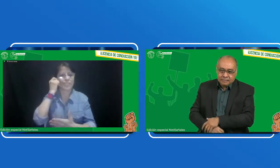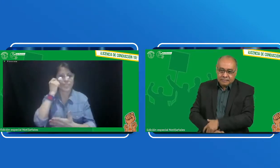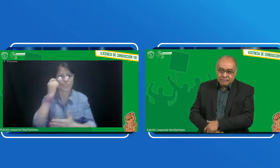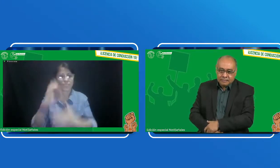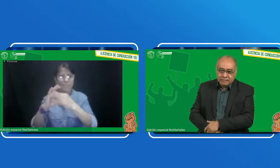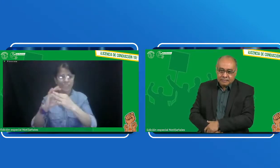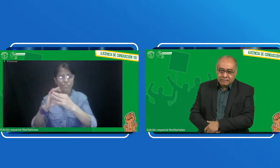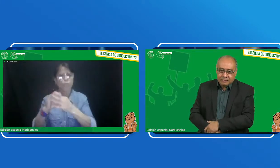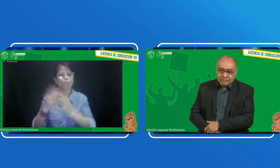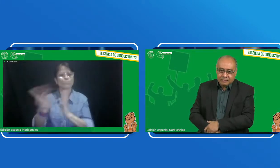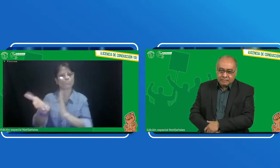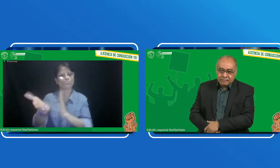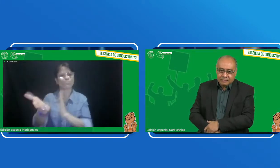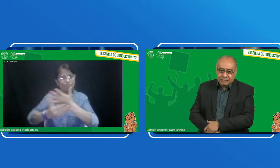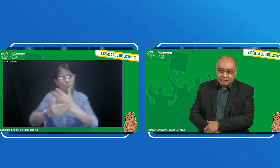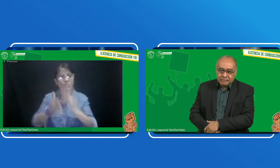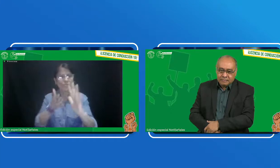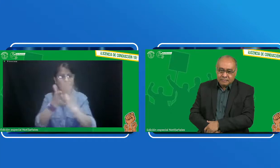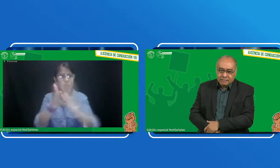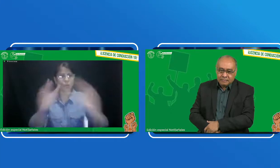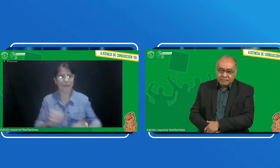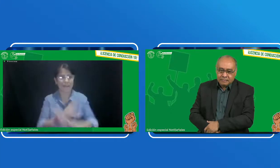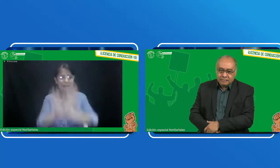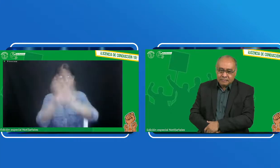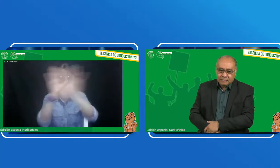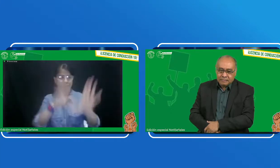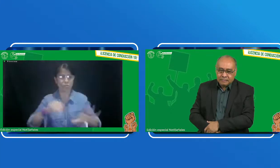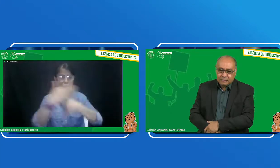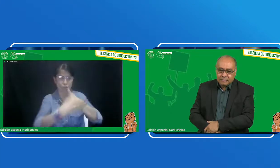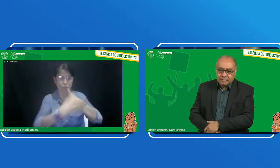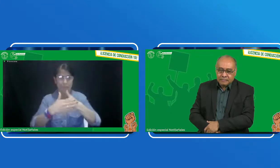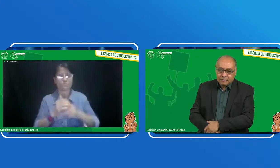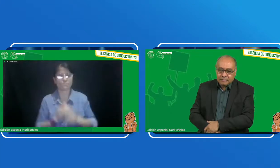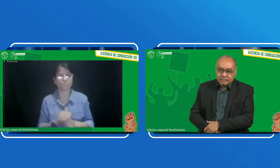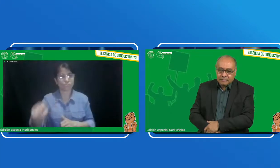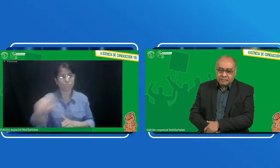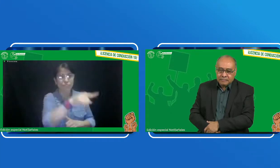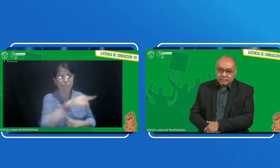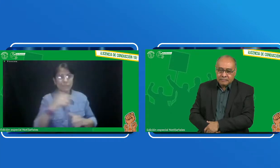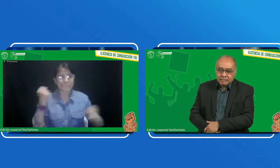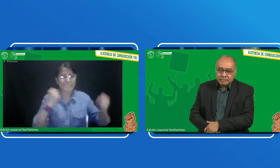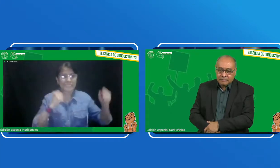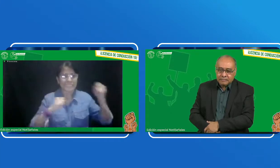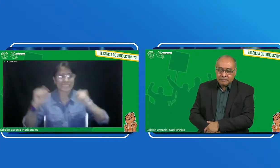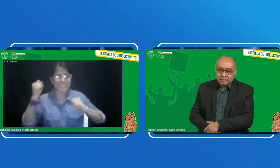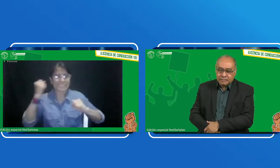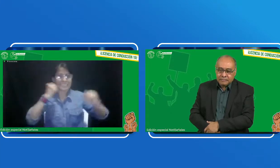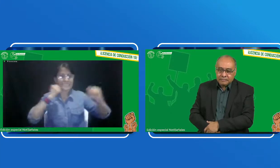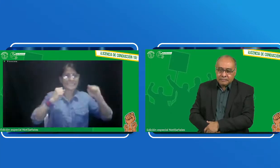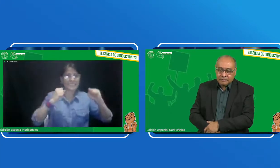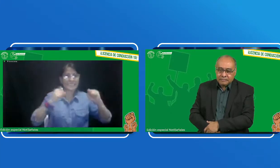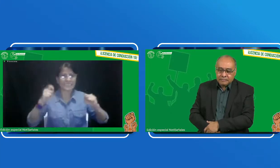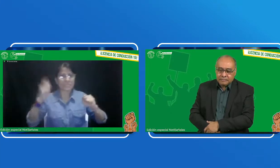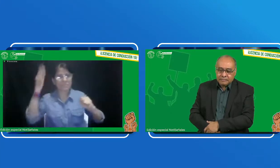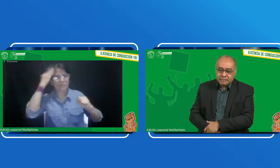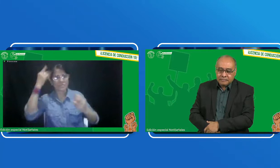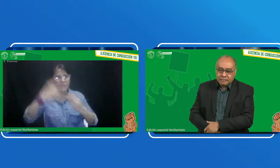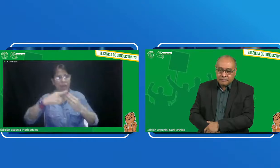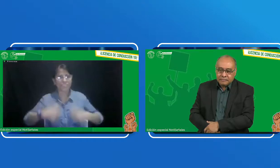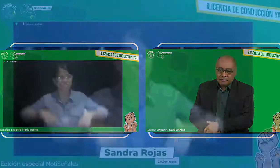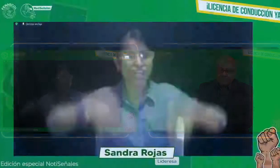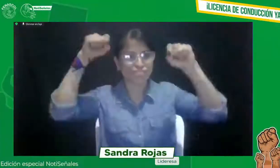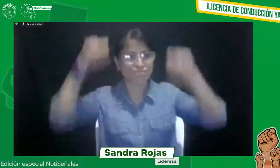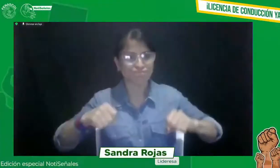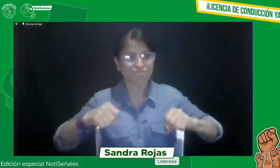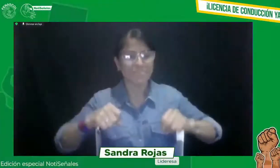la reunión que tuvimos con el Ministerio de Transporte, gracias a Henry por darme la oportunidad de compartir mi experiencia. Sé